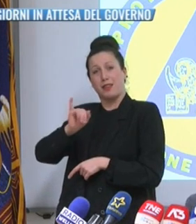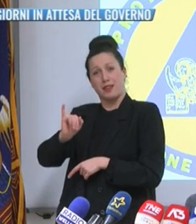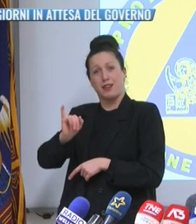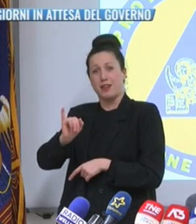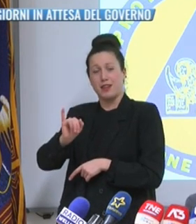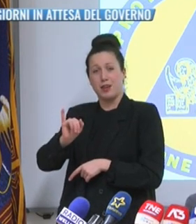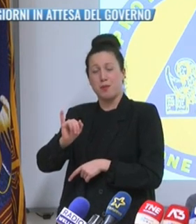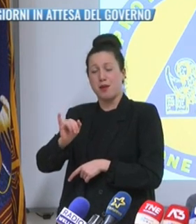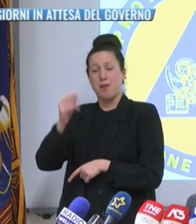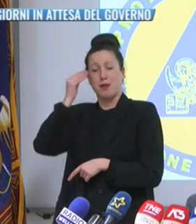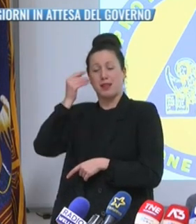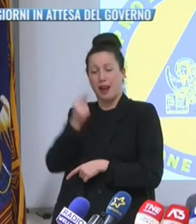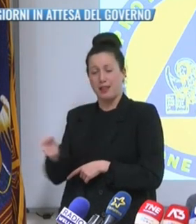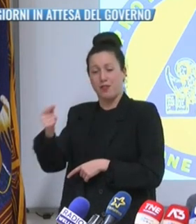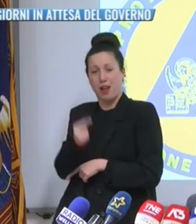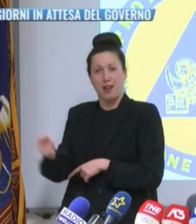Leopardi.